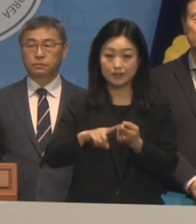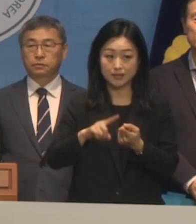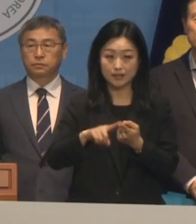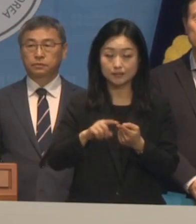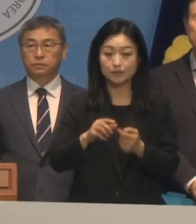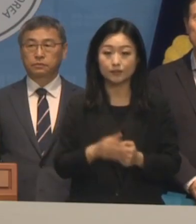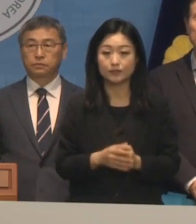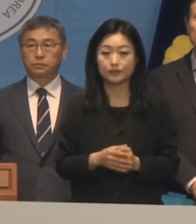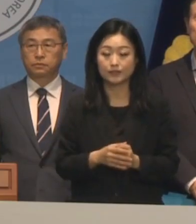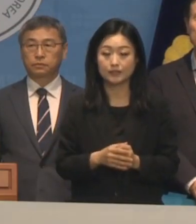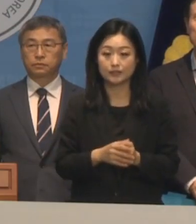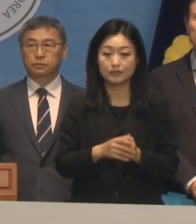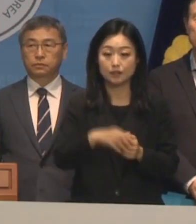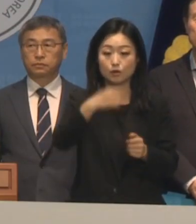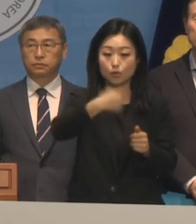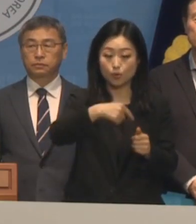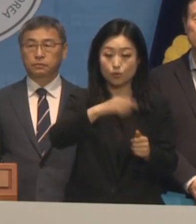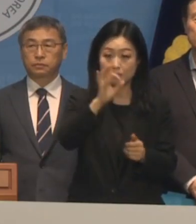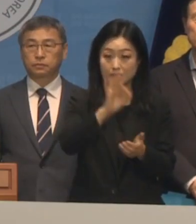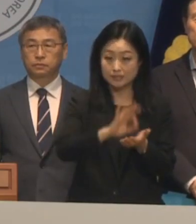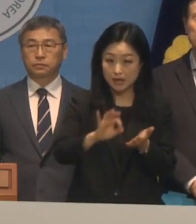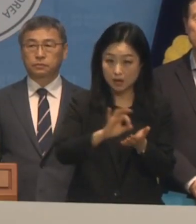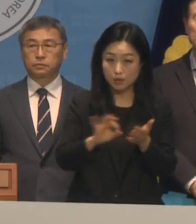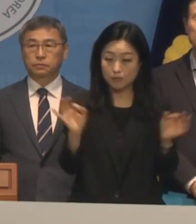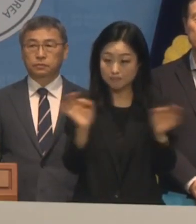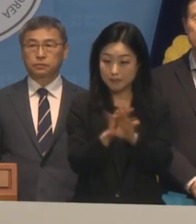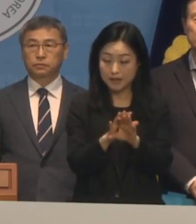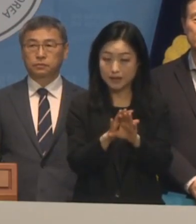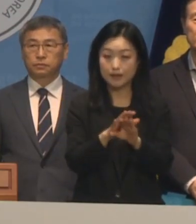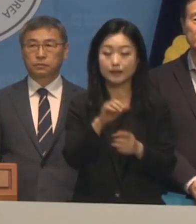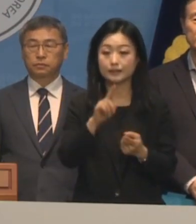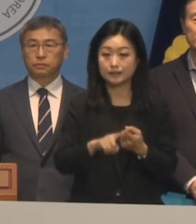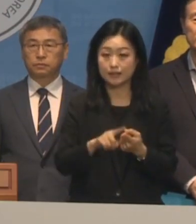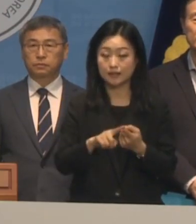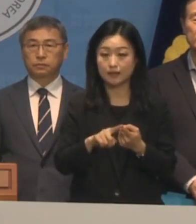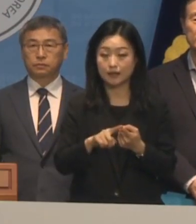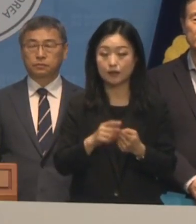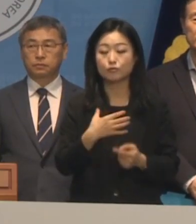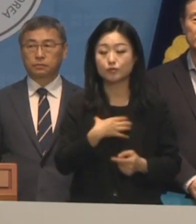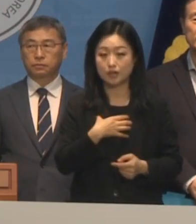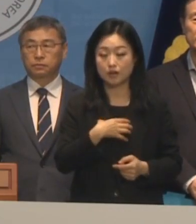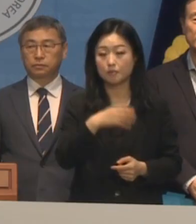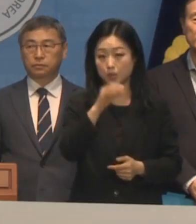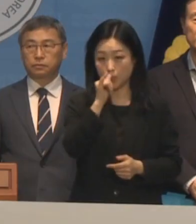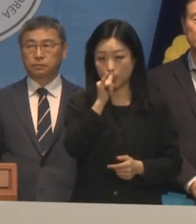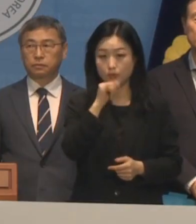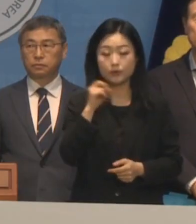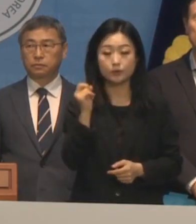네, 시도교육감 협의회 대구교육감 강은희입니다.